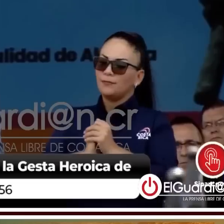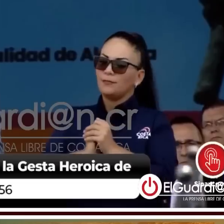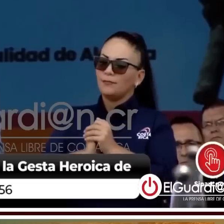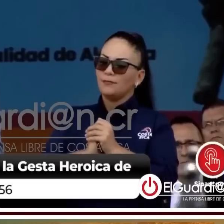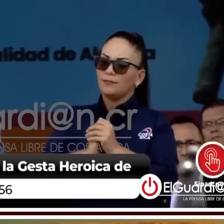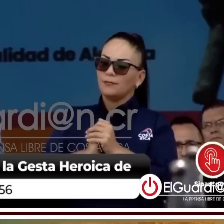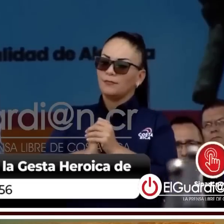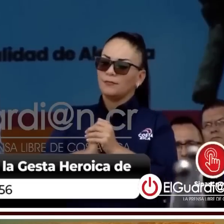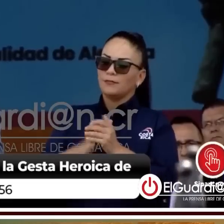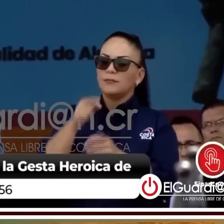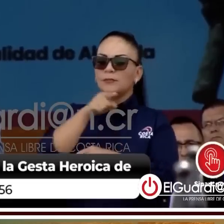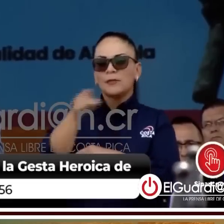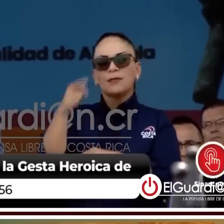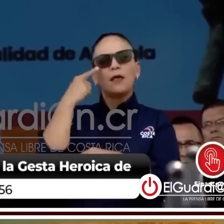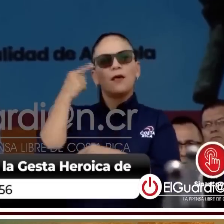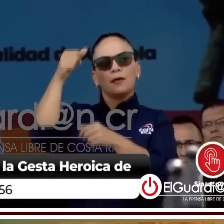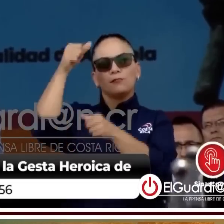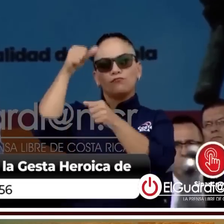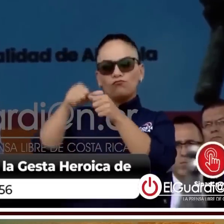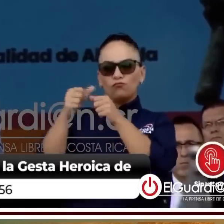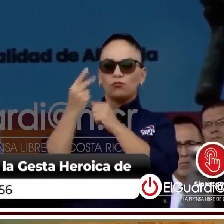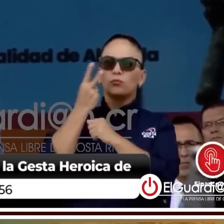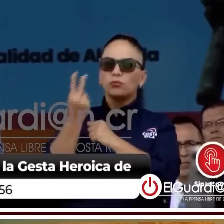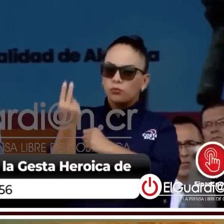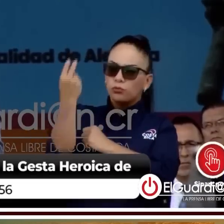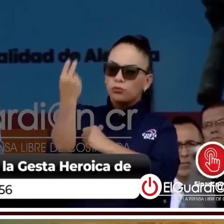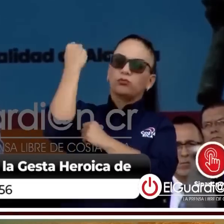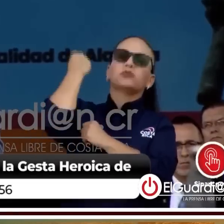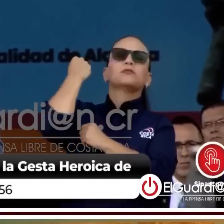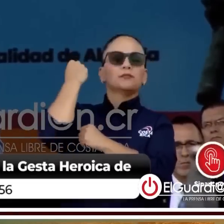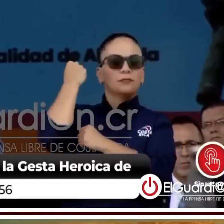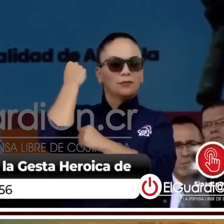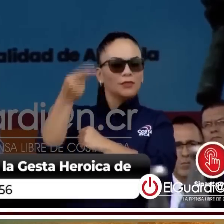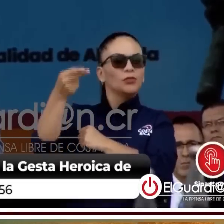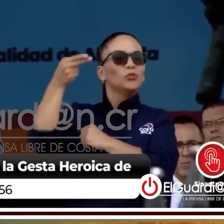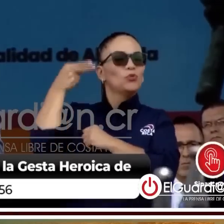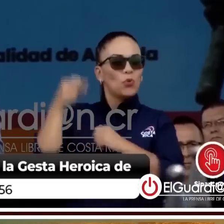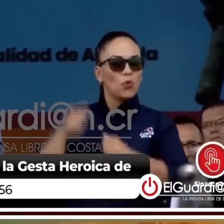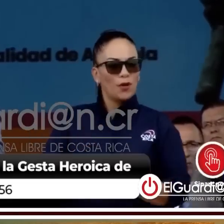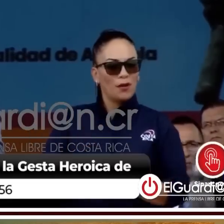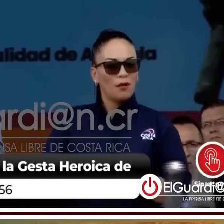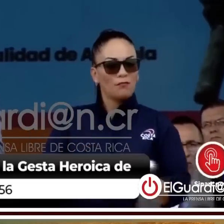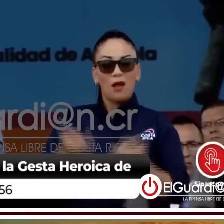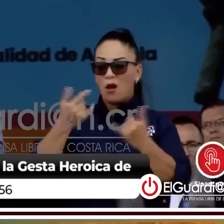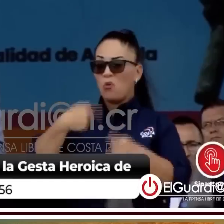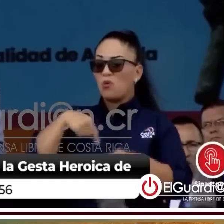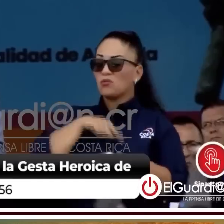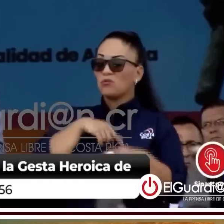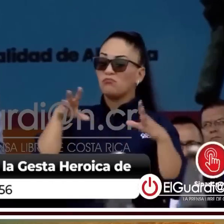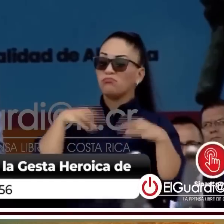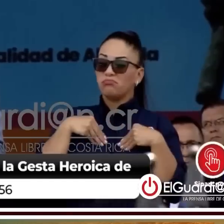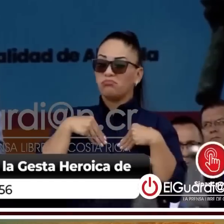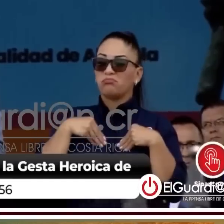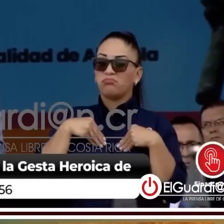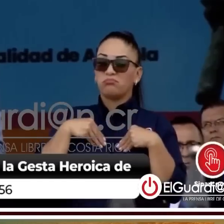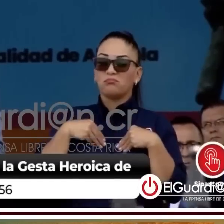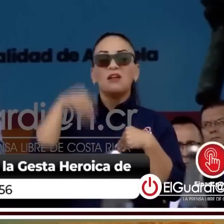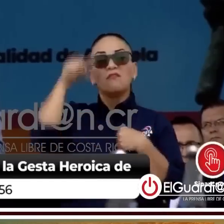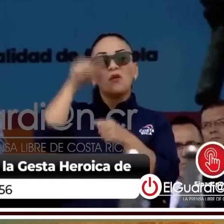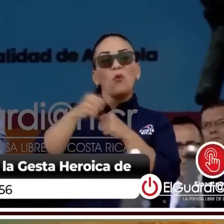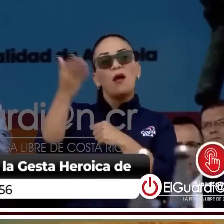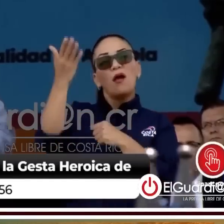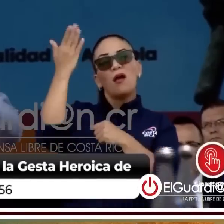miremos hacia ese espejo del pasado, no para conformarnos con el recuerdo de